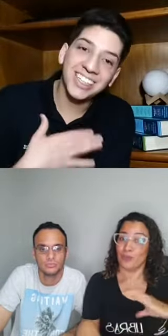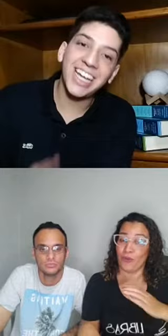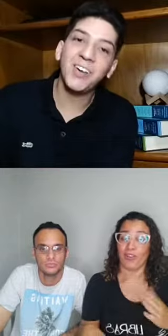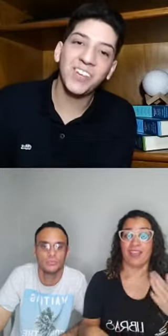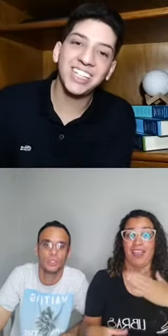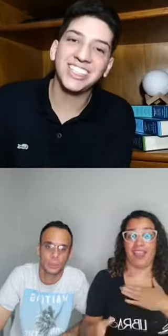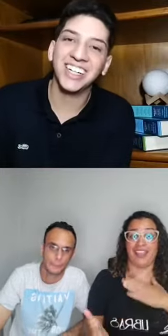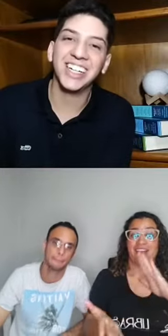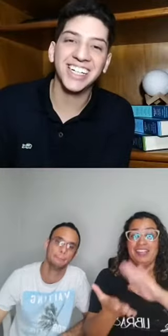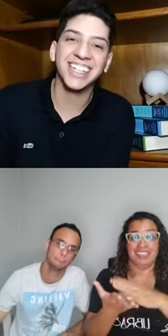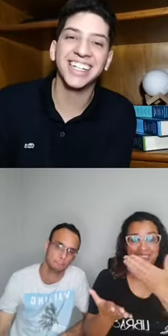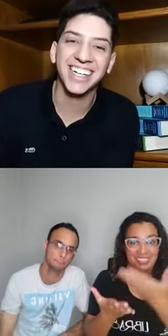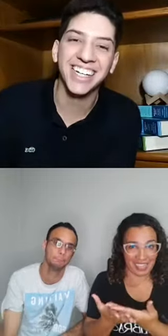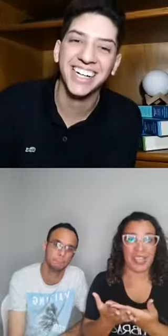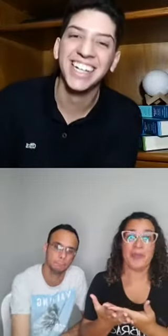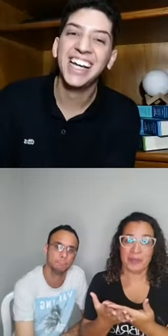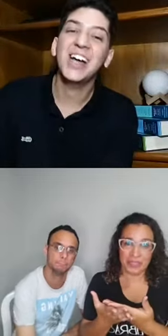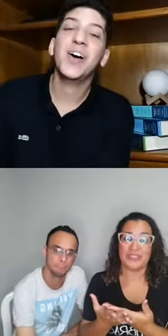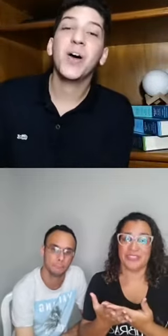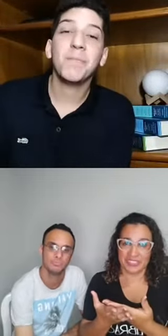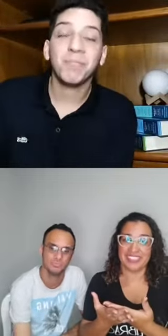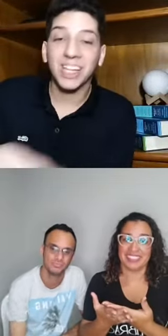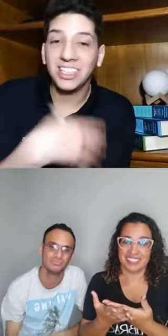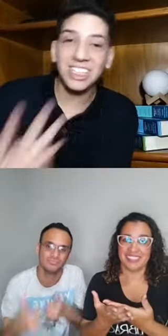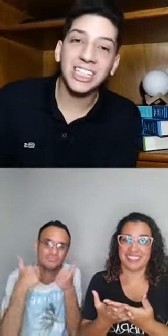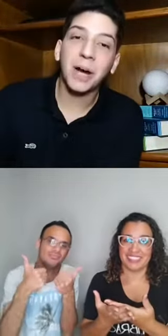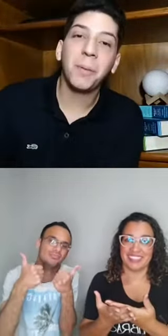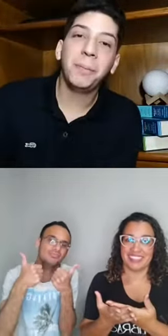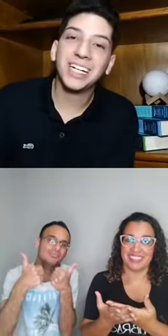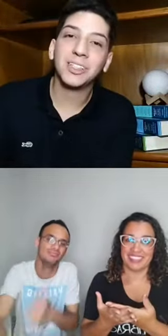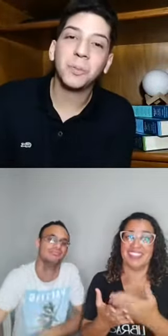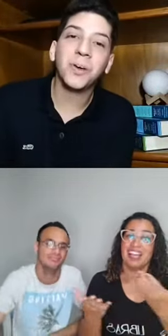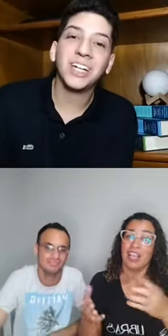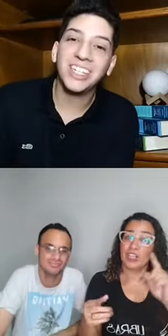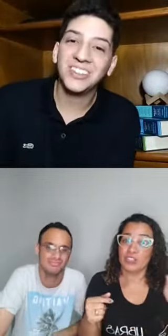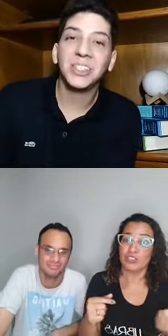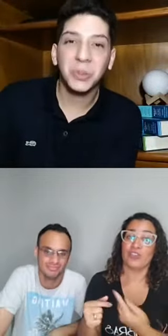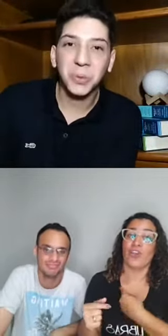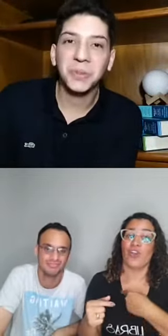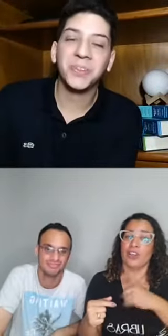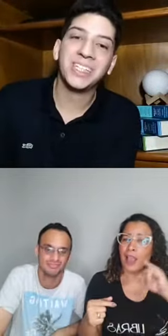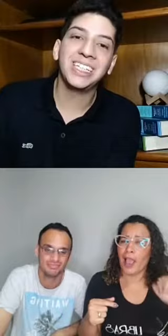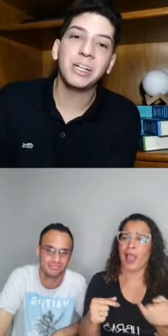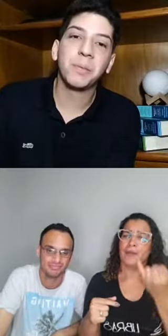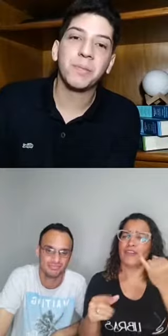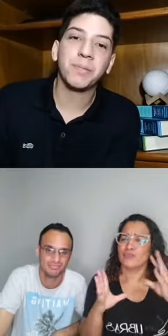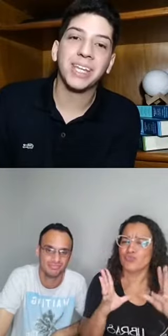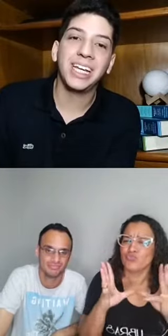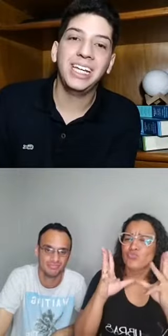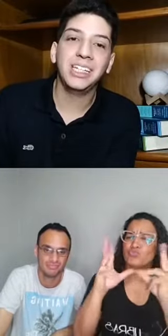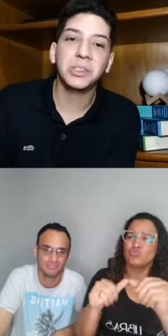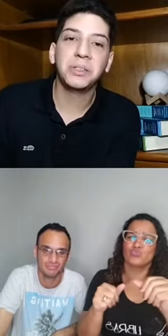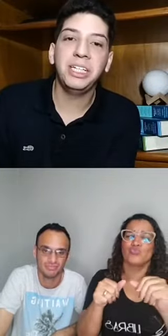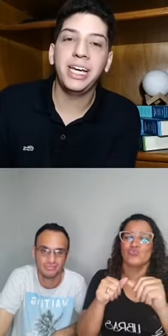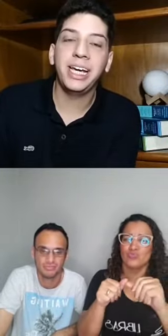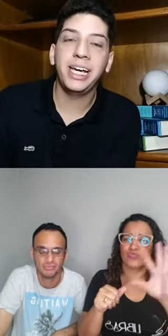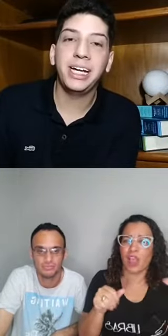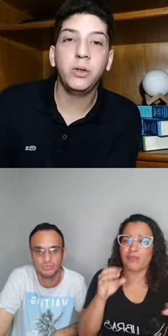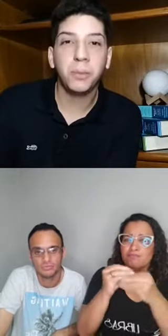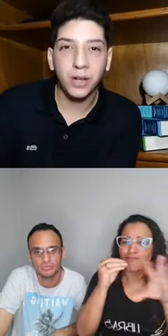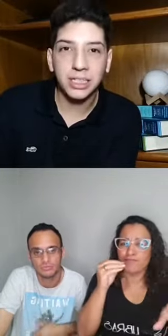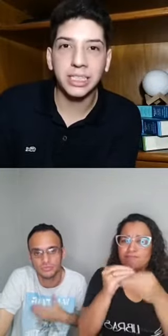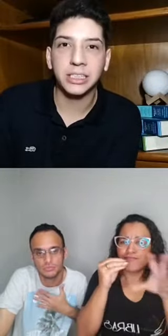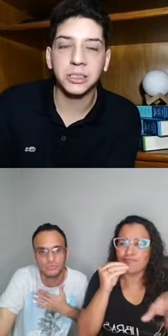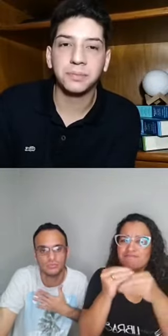enquanto intérprete. Então a gente acabou pegando um pouquinho de tudo, né? E isso que